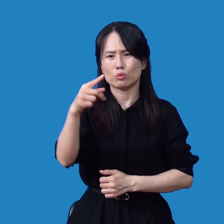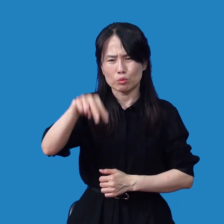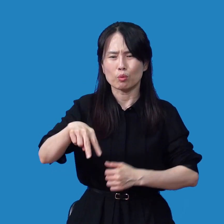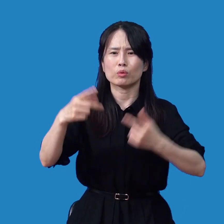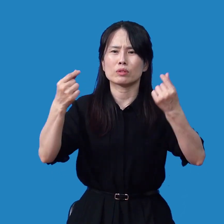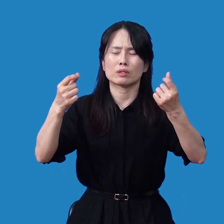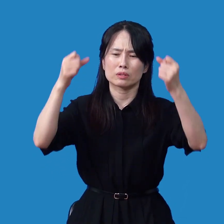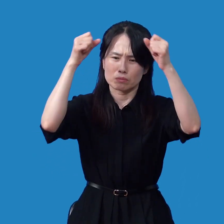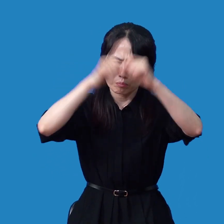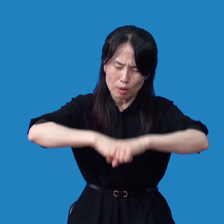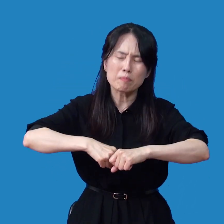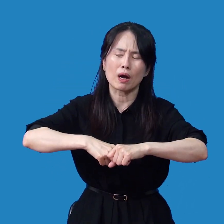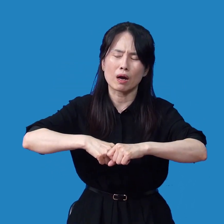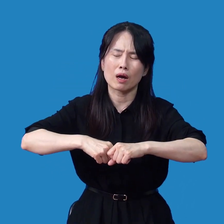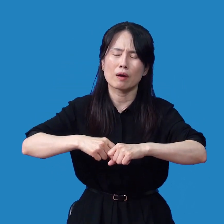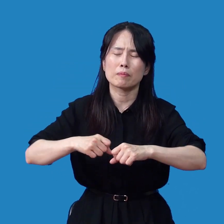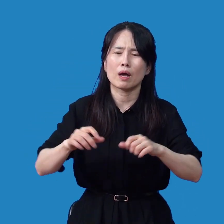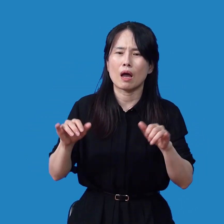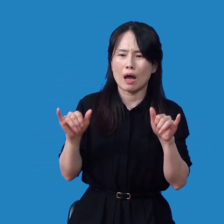말았겠죠.